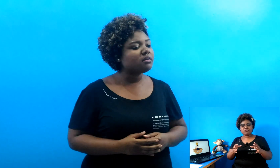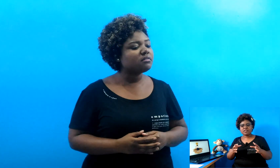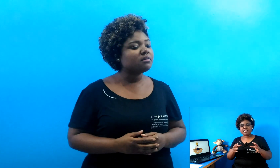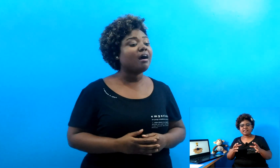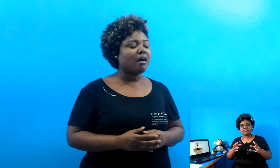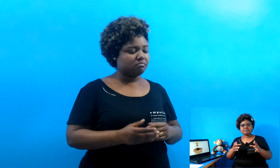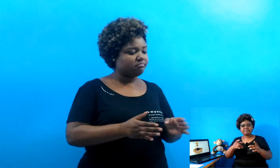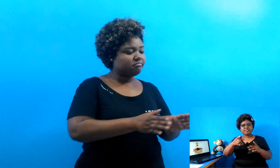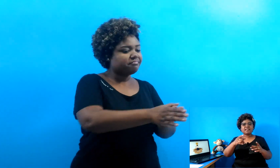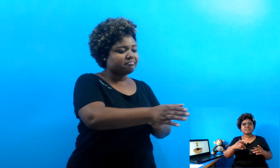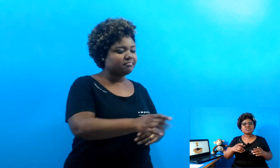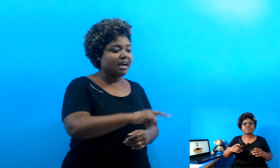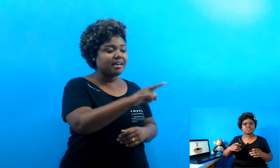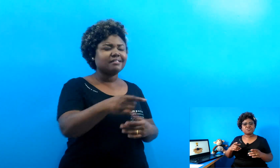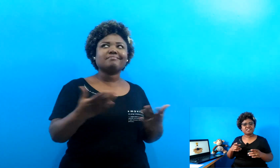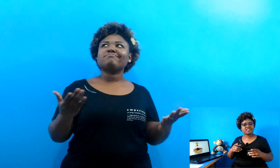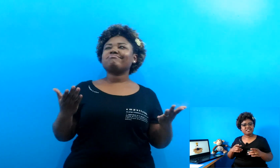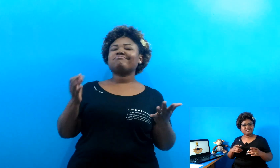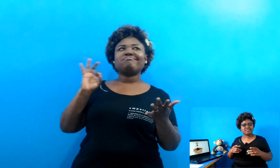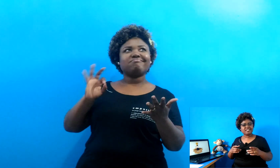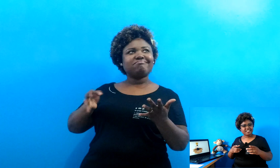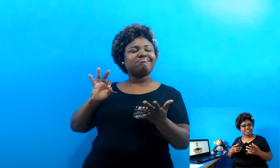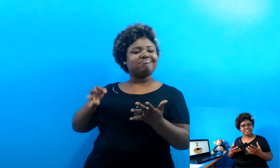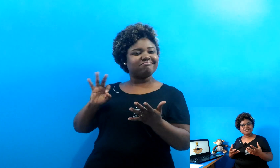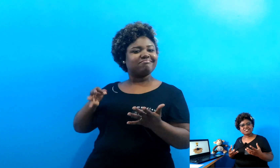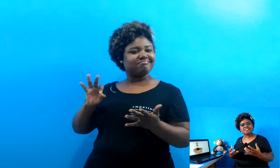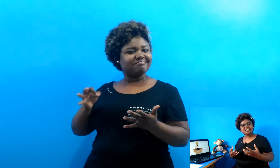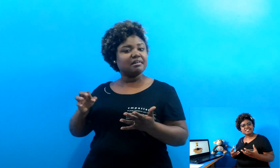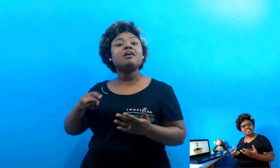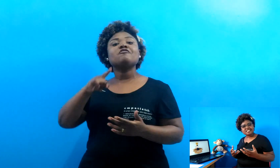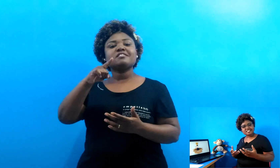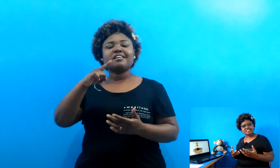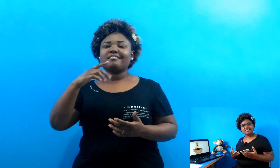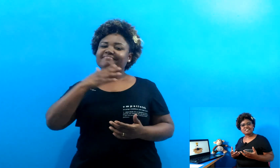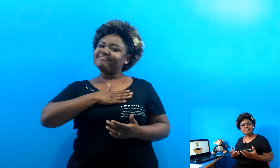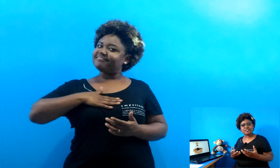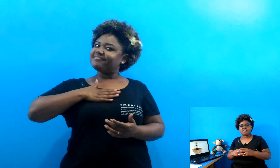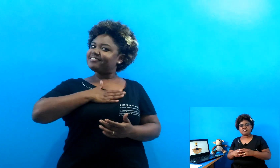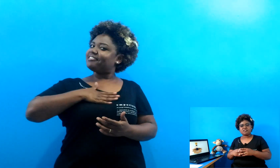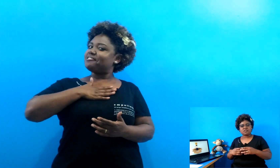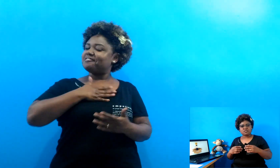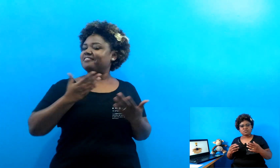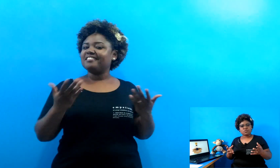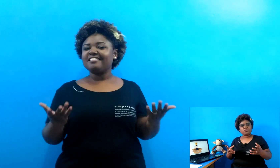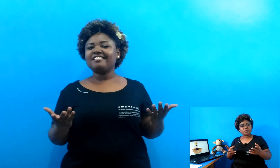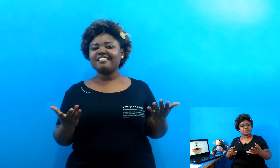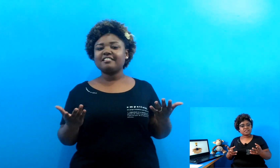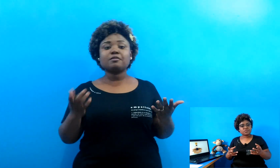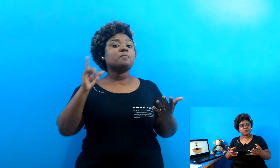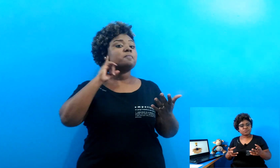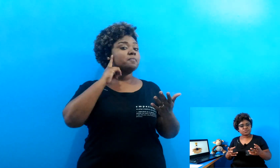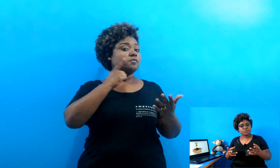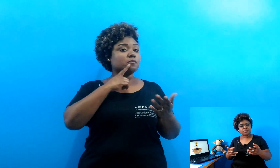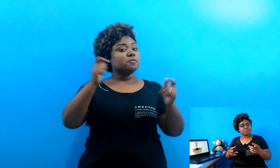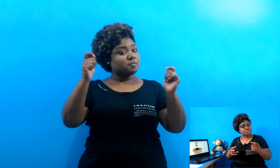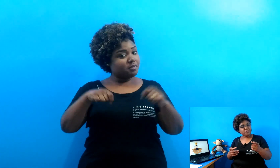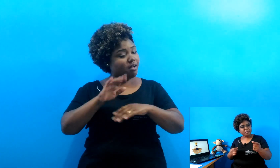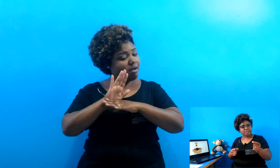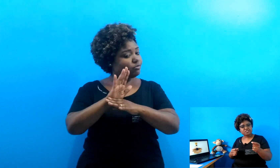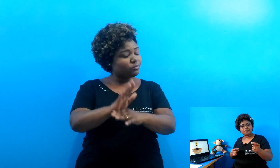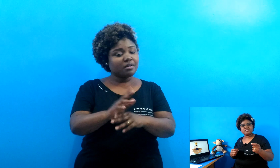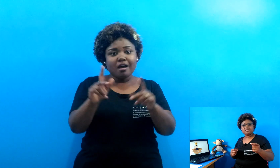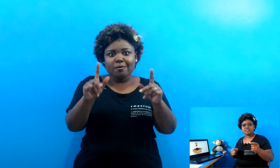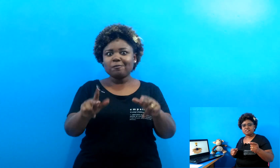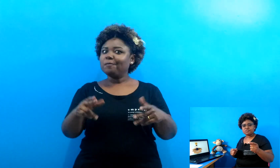chega, dá uma olhada e resolve a situação? Não é gostosa essa sensação? O contato com os surdos